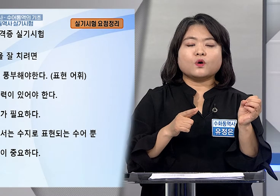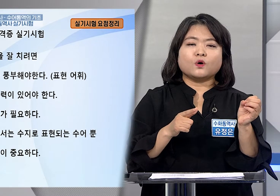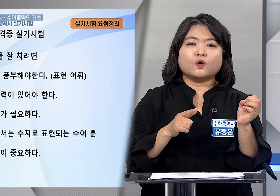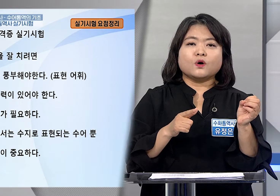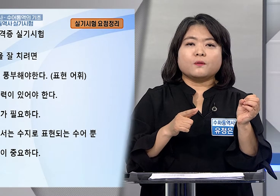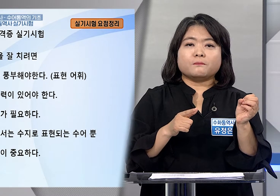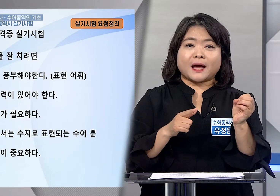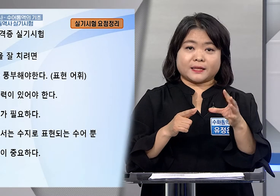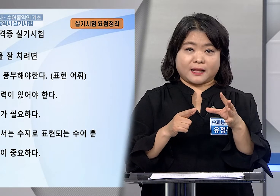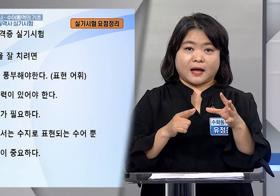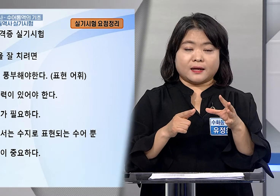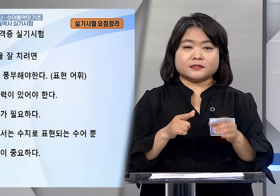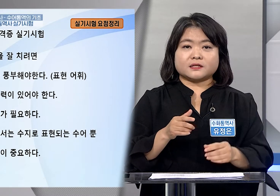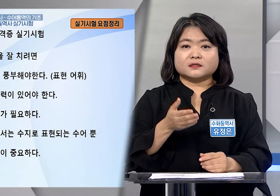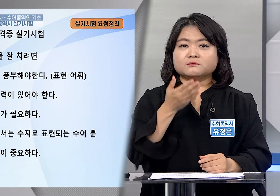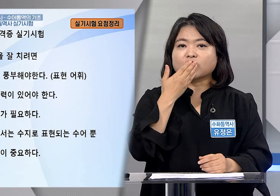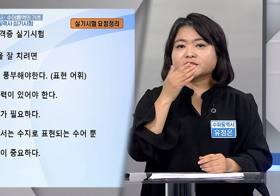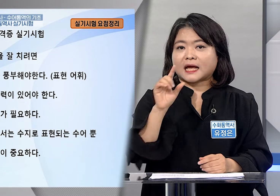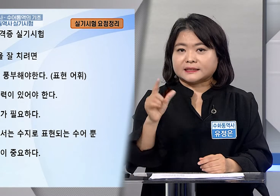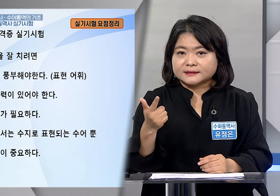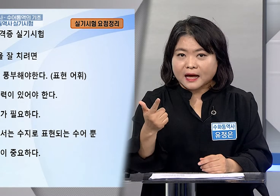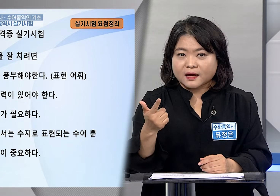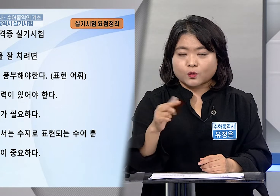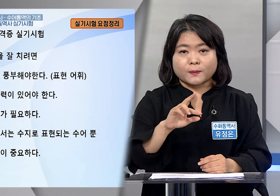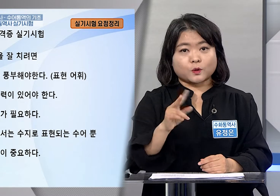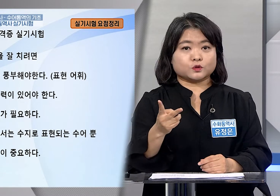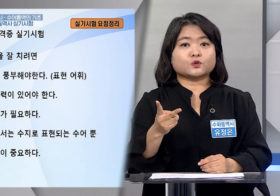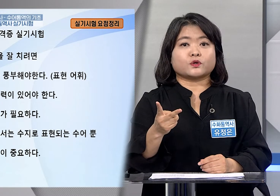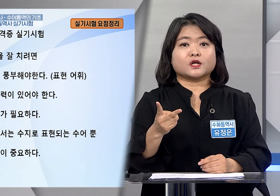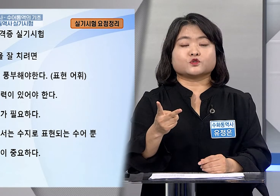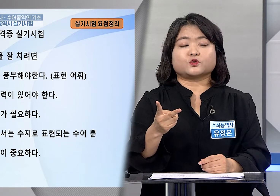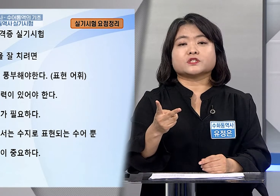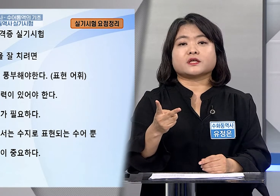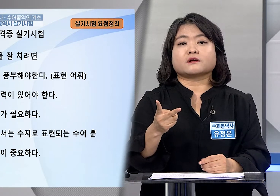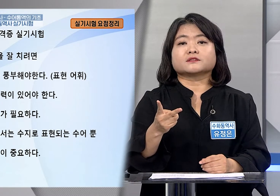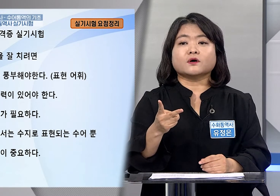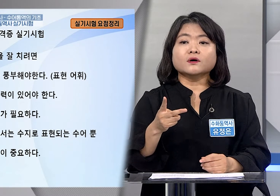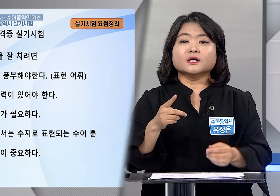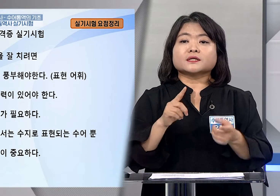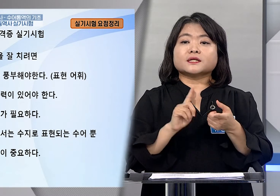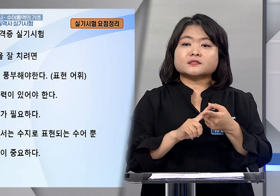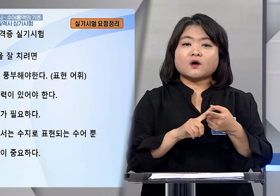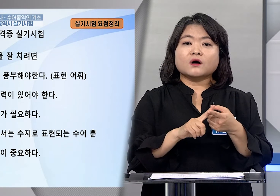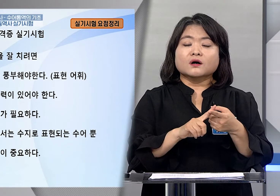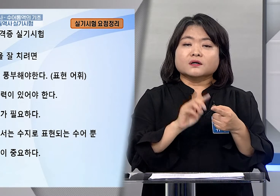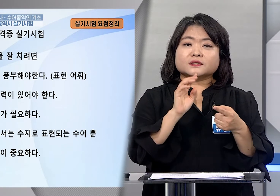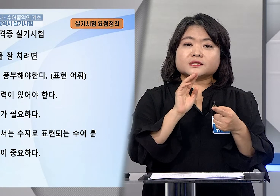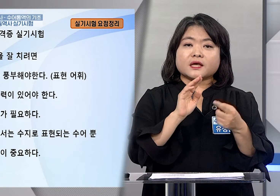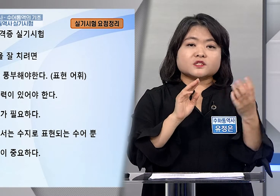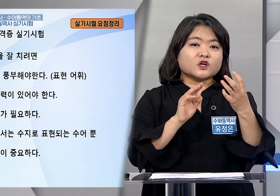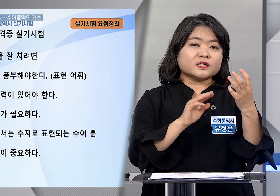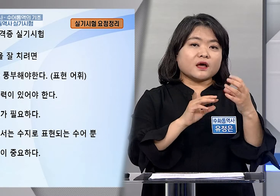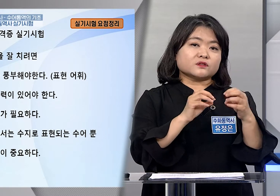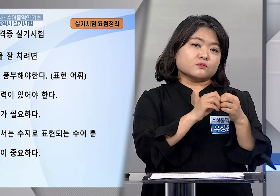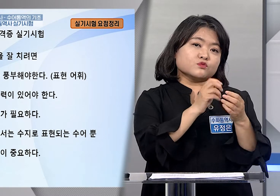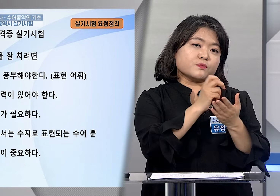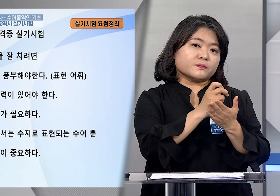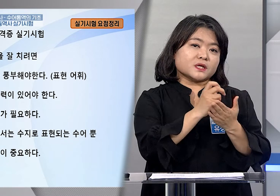먹는다고 말했다 했을 때는 먹지 않는다라고 바꿔서 통역할 수도 있어야 되거든요. 그래서 이제 청인의 어떤 문법이